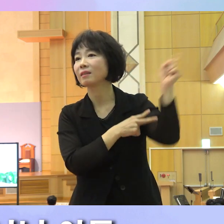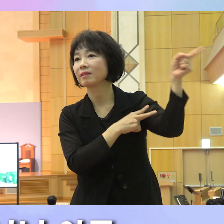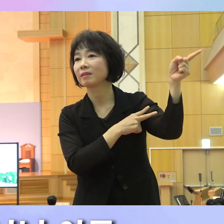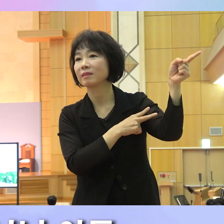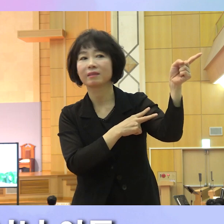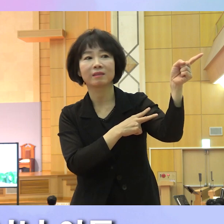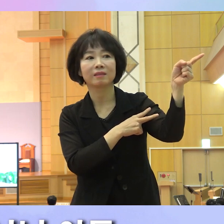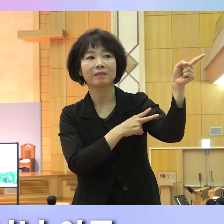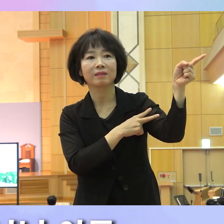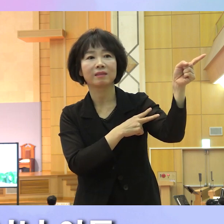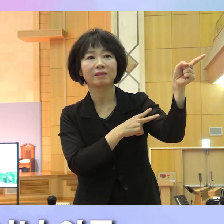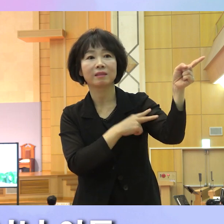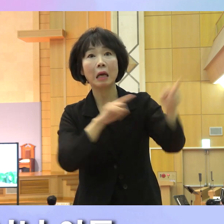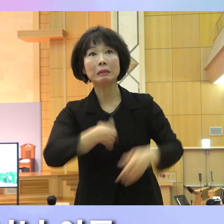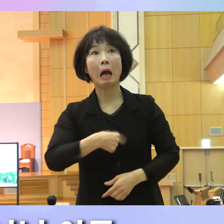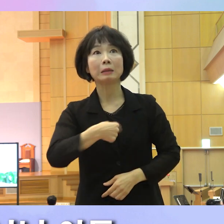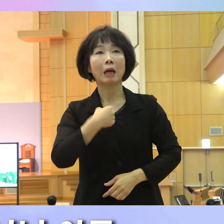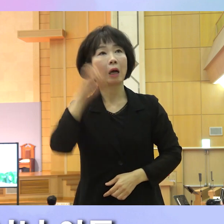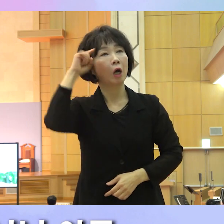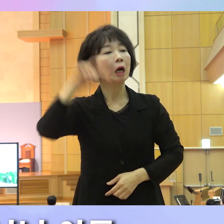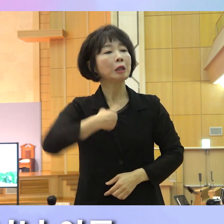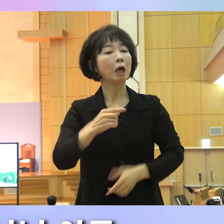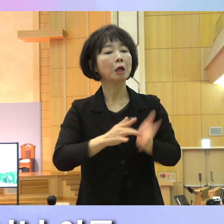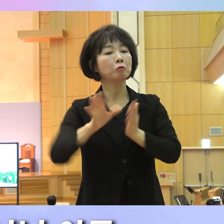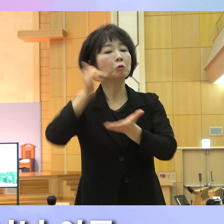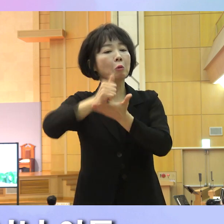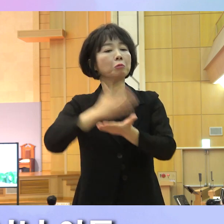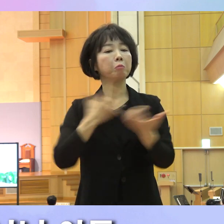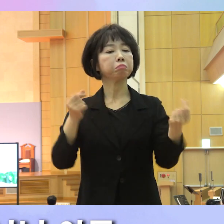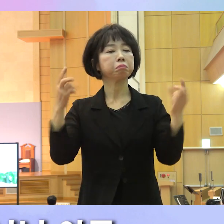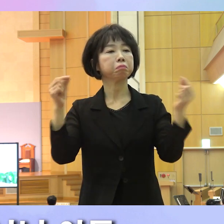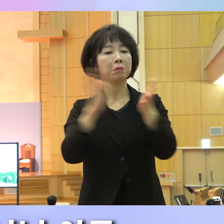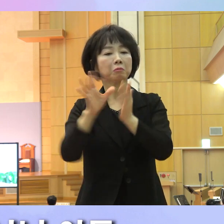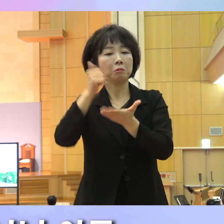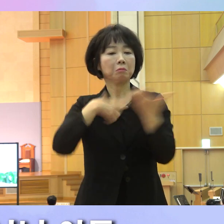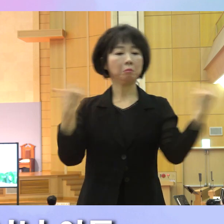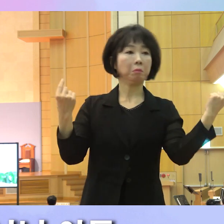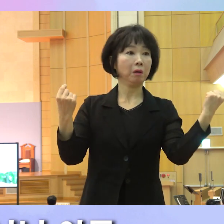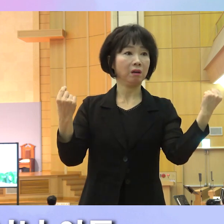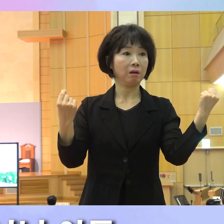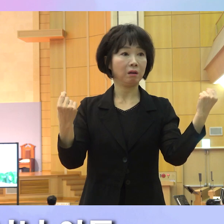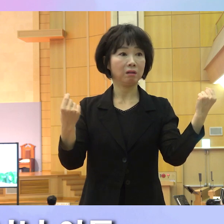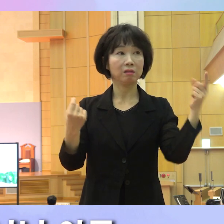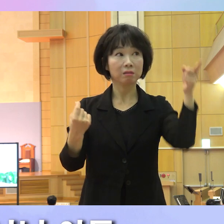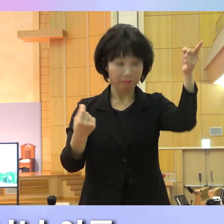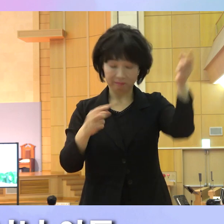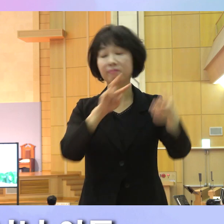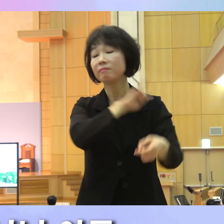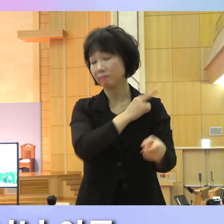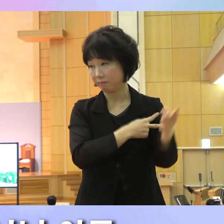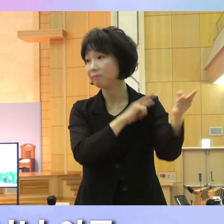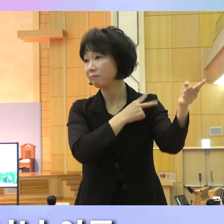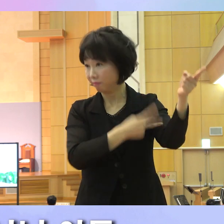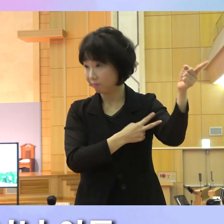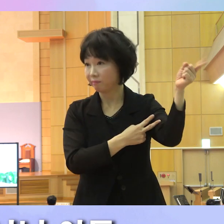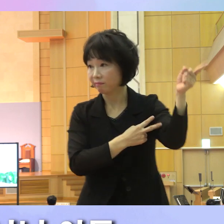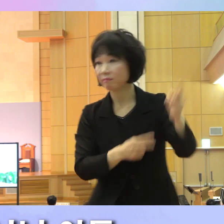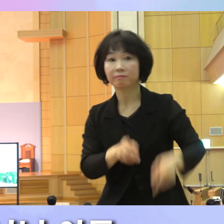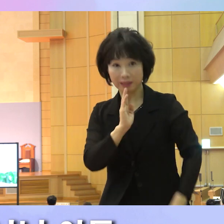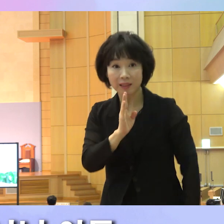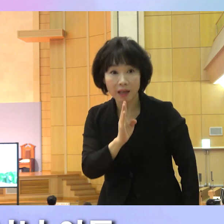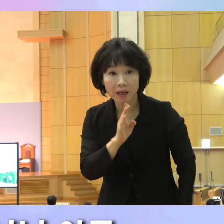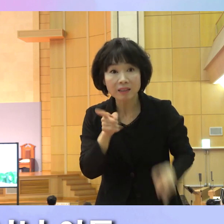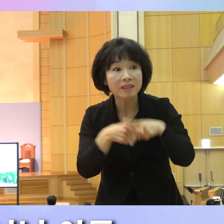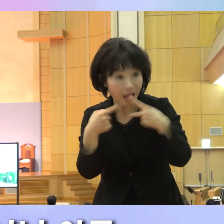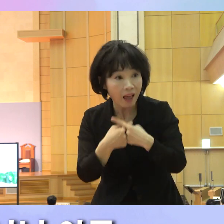아니에요. 혹 사이비는 될런지 몰라도 이단이라고 할 수는 없어요. 그리고 소위